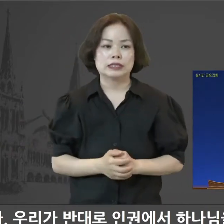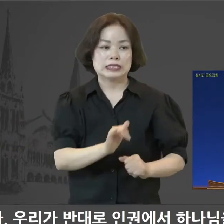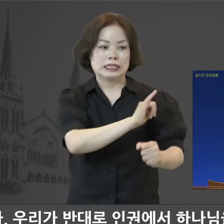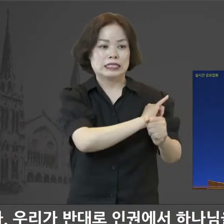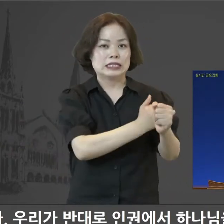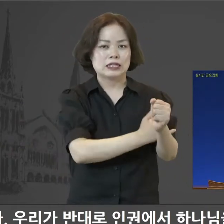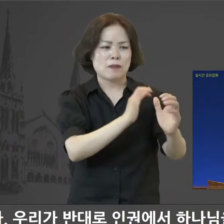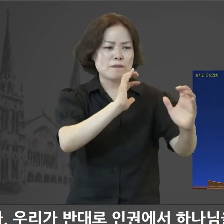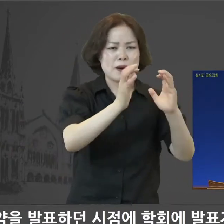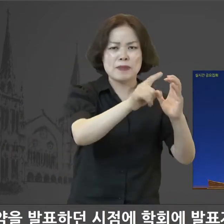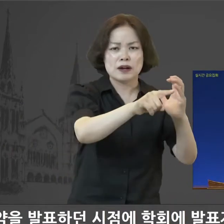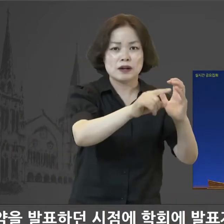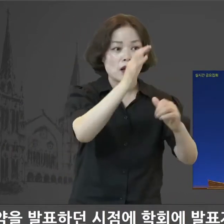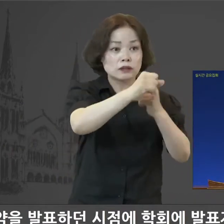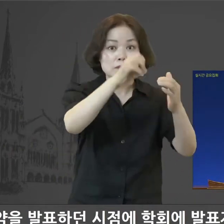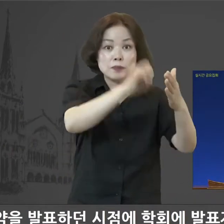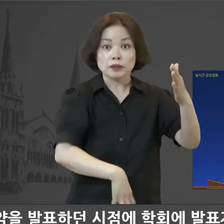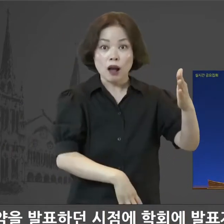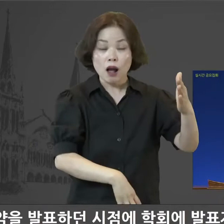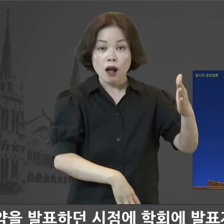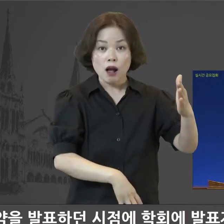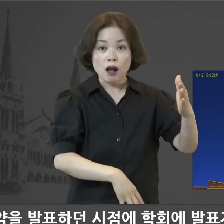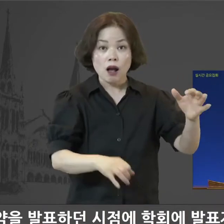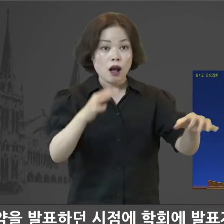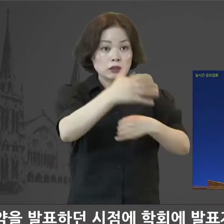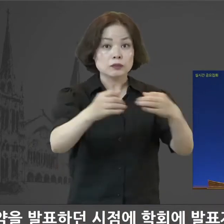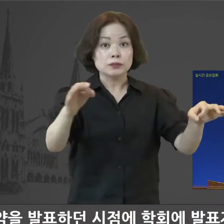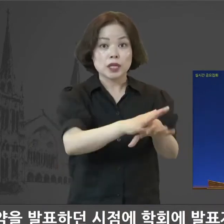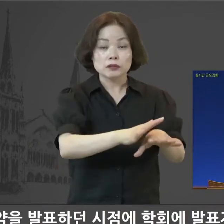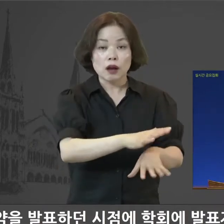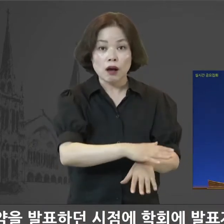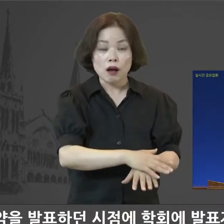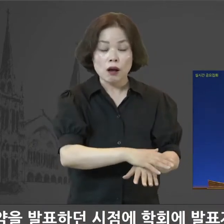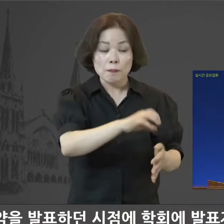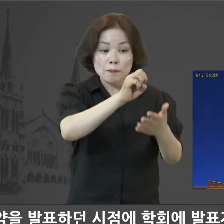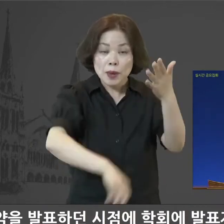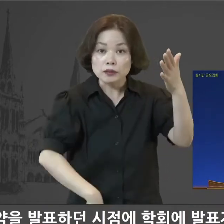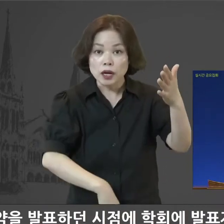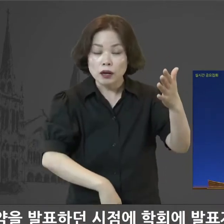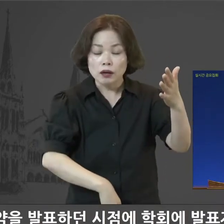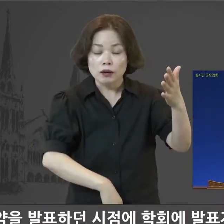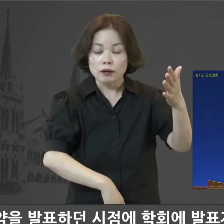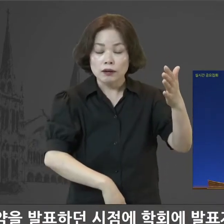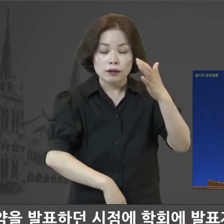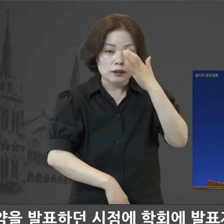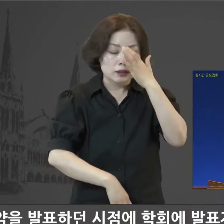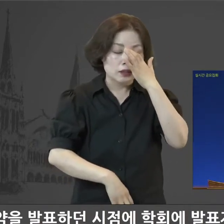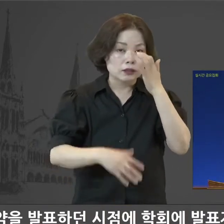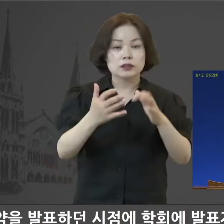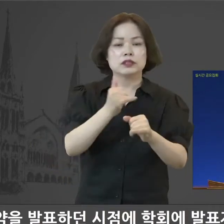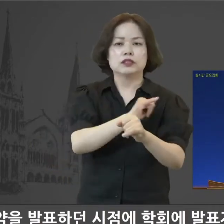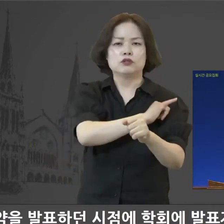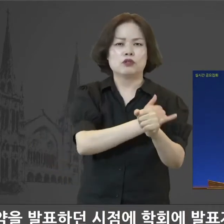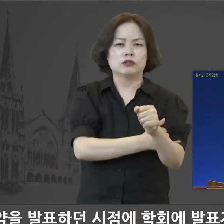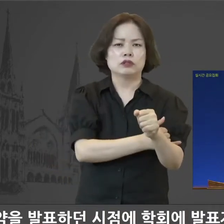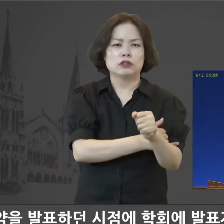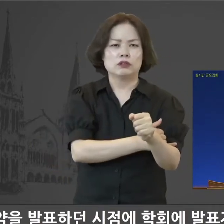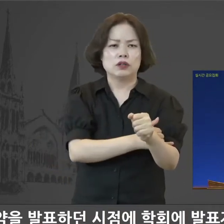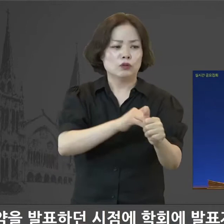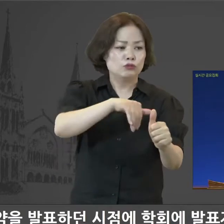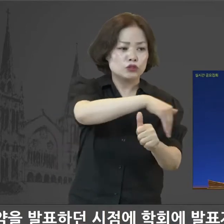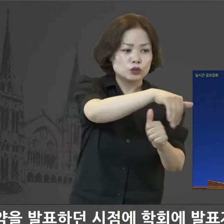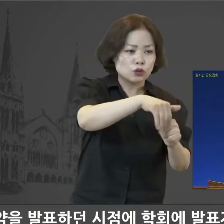인권 논증에서 하나님 빼자 그거예요. 빼자 정도가 아니라 이제는 적대적이지 않으면 인권 얘기를 할 수 없다는